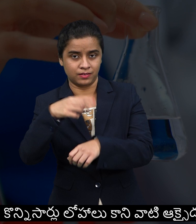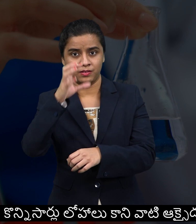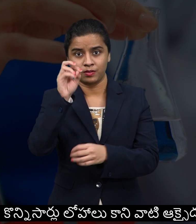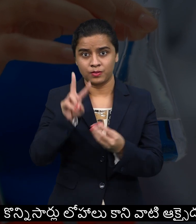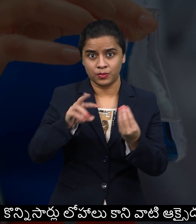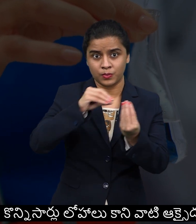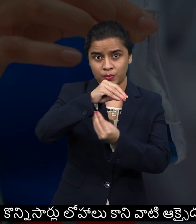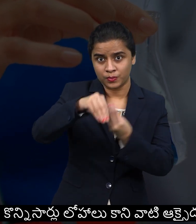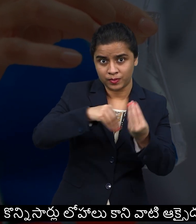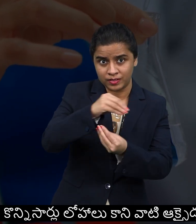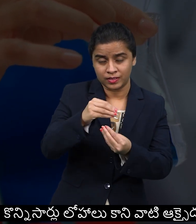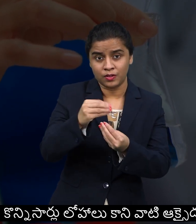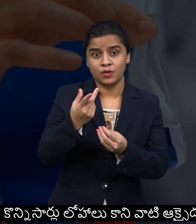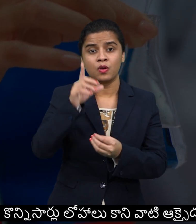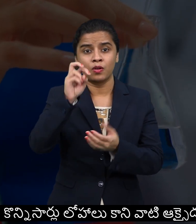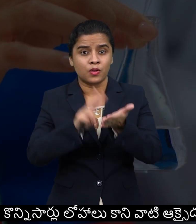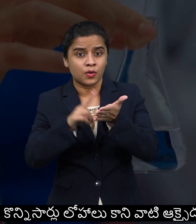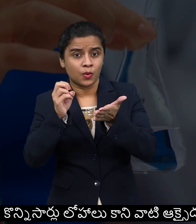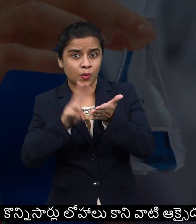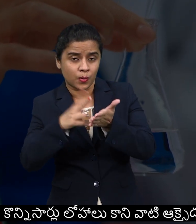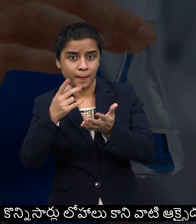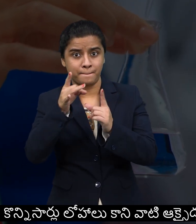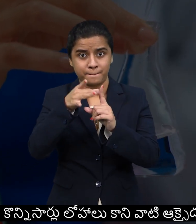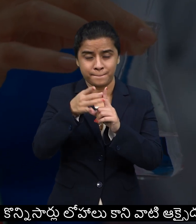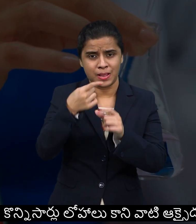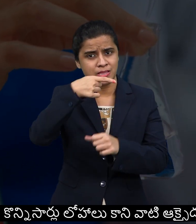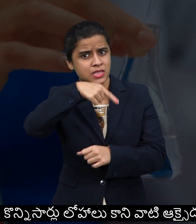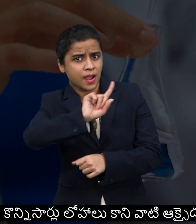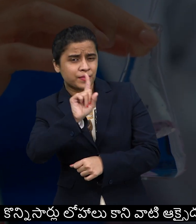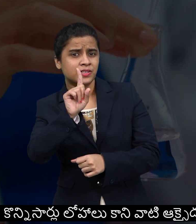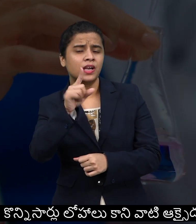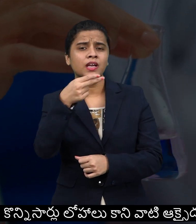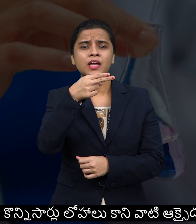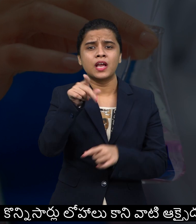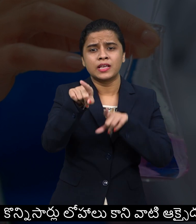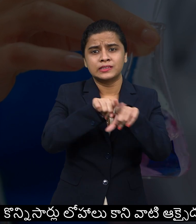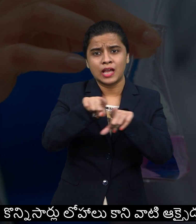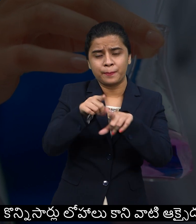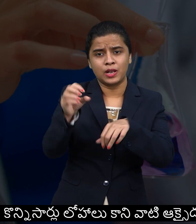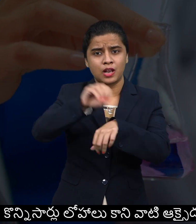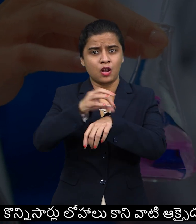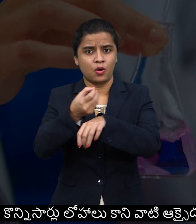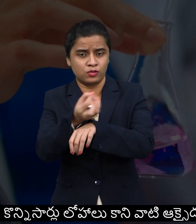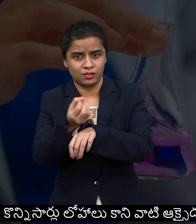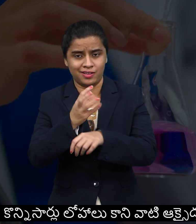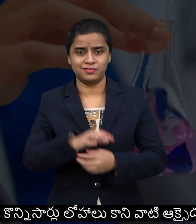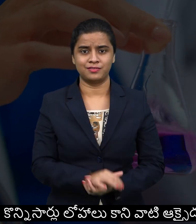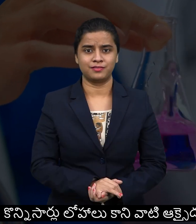కొన్నిసార్లు లోహాలు కాని వాటి ఆక్సైడ్లు ఆమ్లాలకు ఉదాహరణలుగా చెప్పబడతాయి.